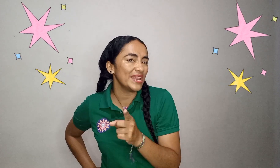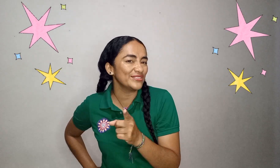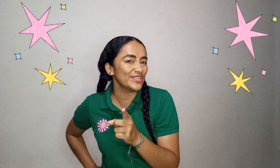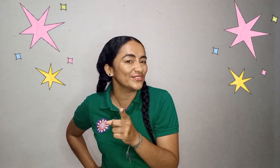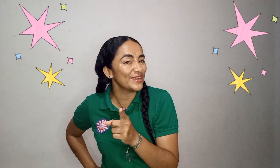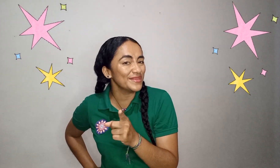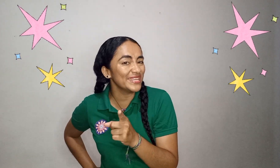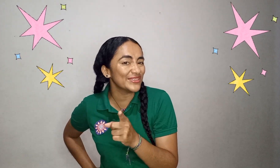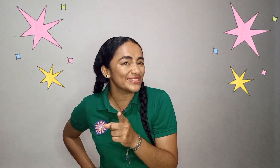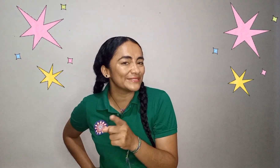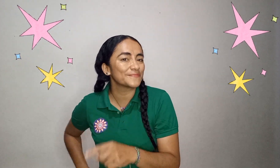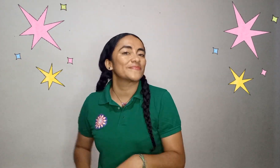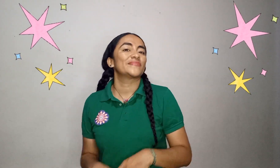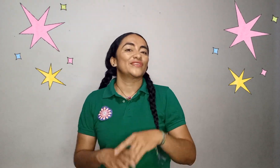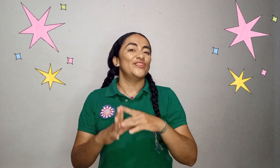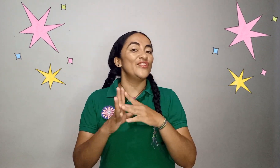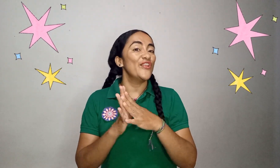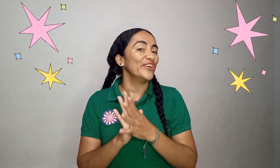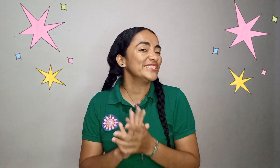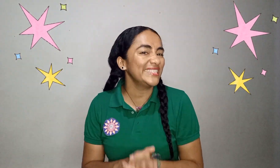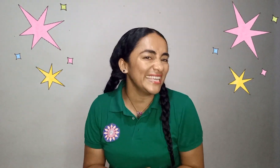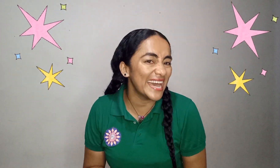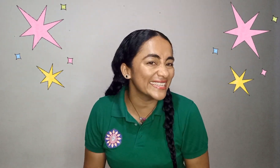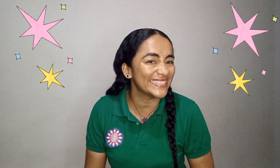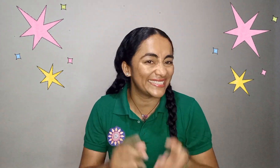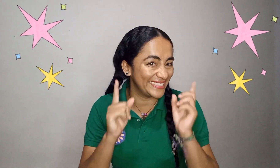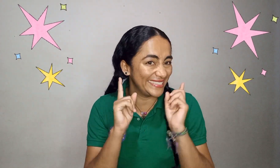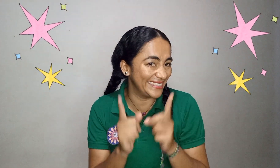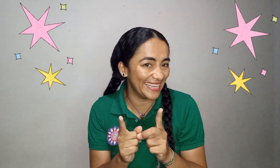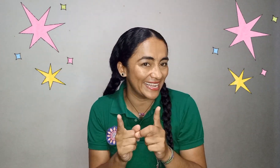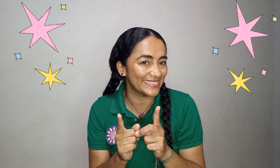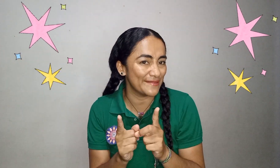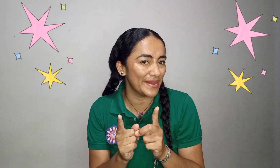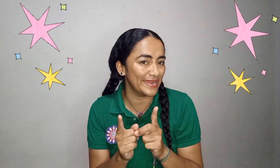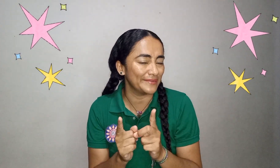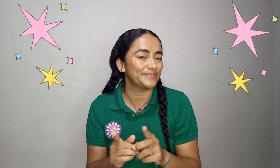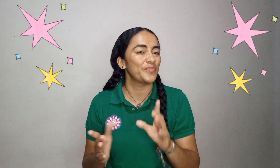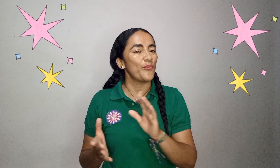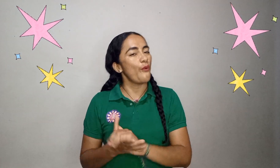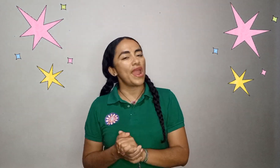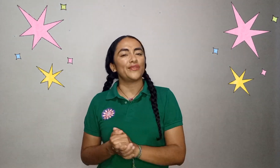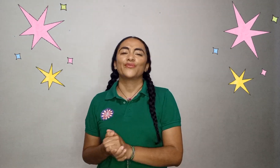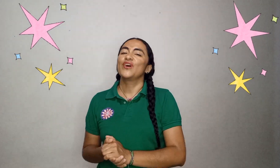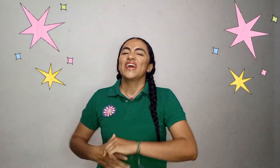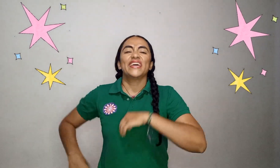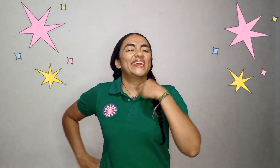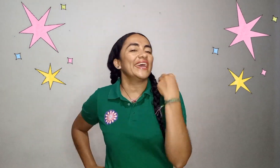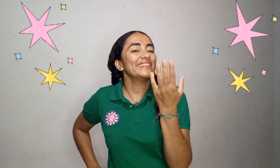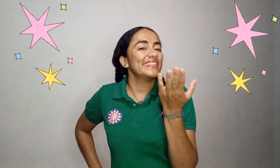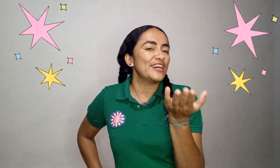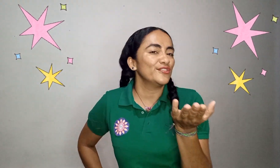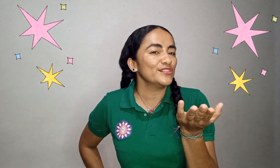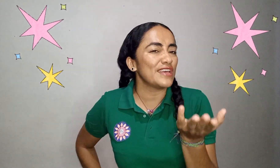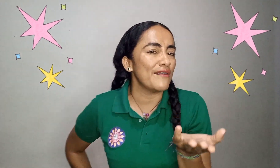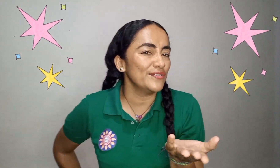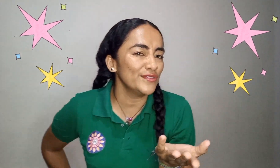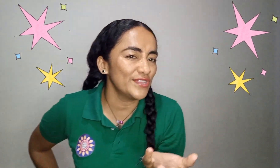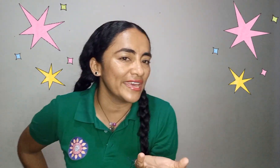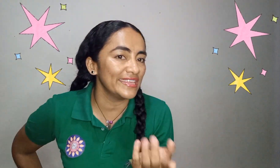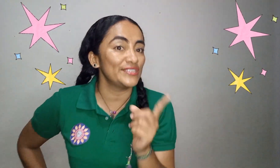son esos amiguitos? Los días de la semana. Bueno, ¿qué tanto saben ustedes